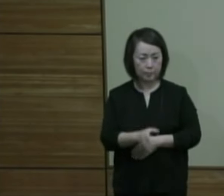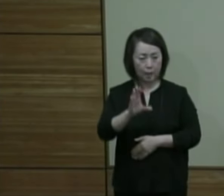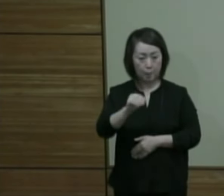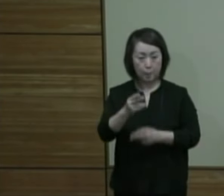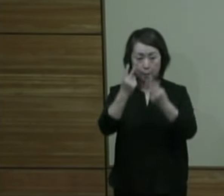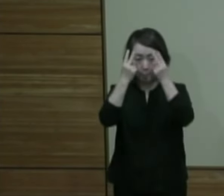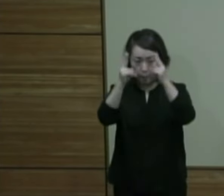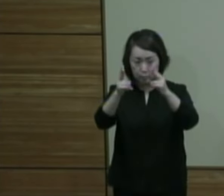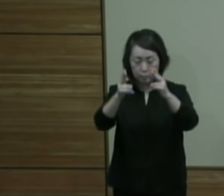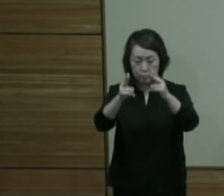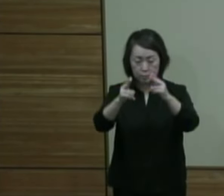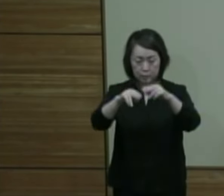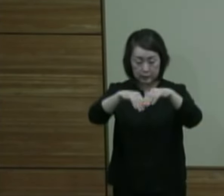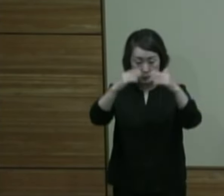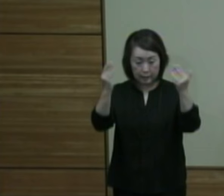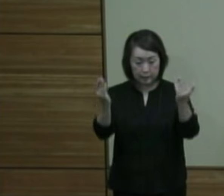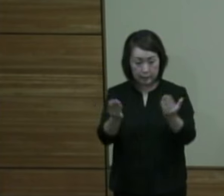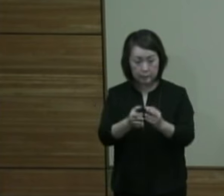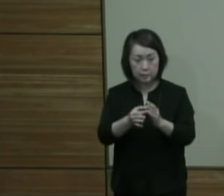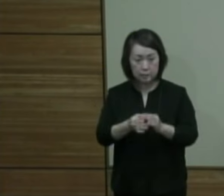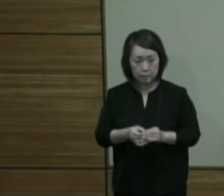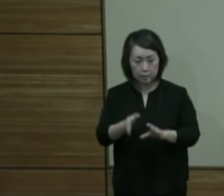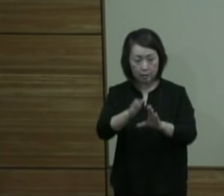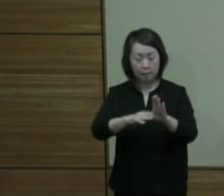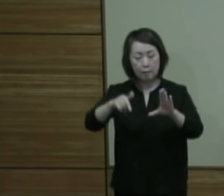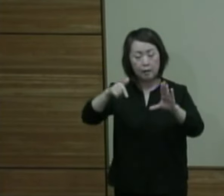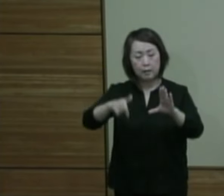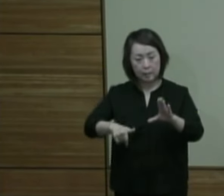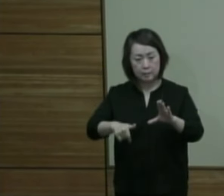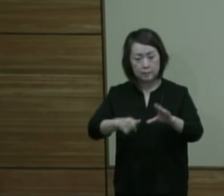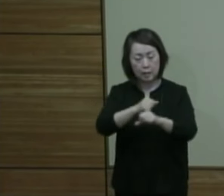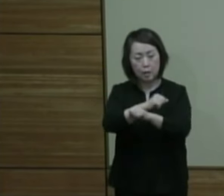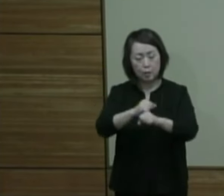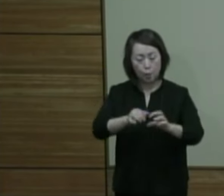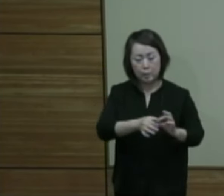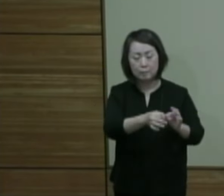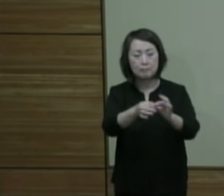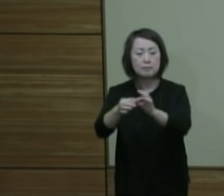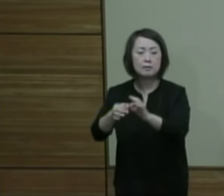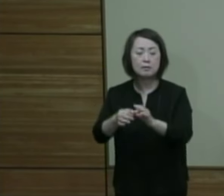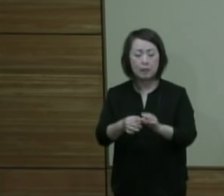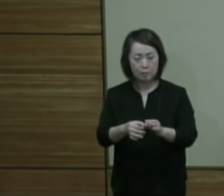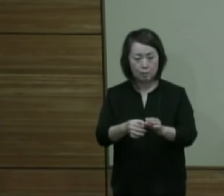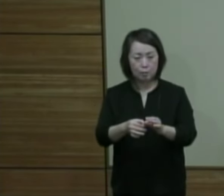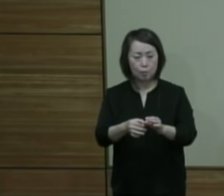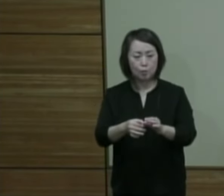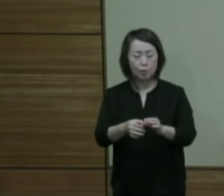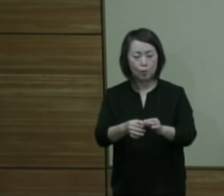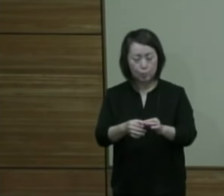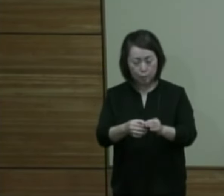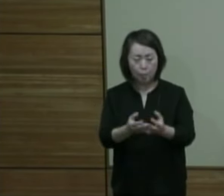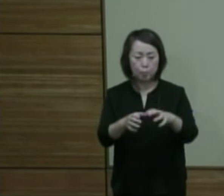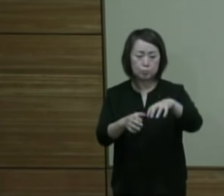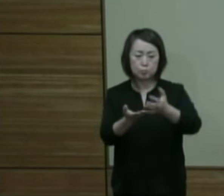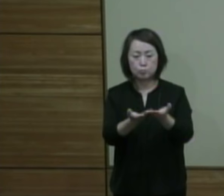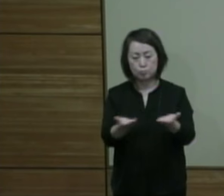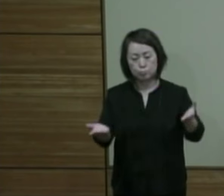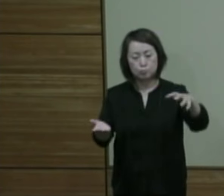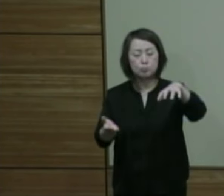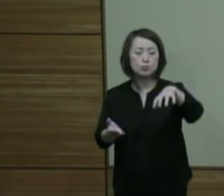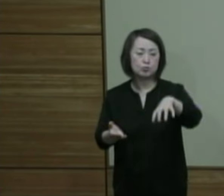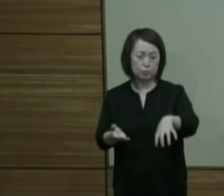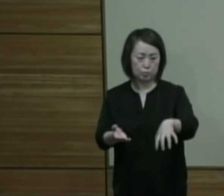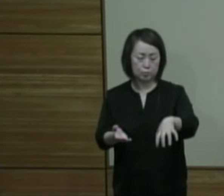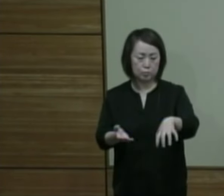の、関西広域連合のパビリオンは順調に、建物ができてきています。どこかでまたあ